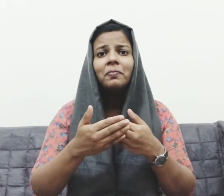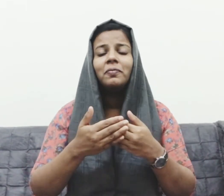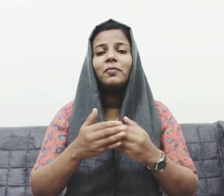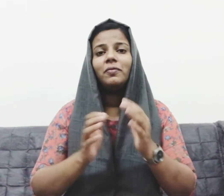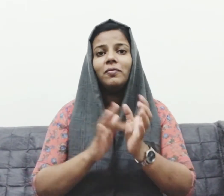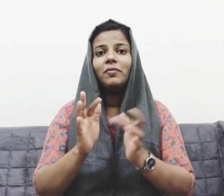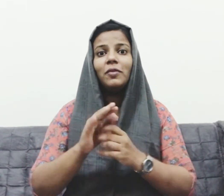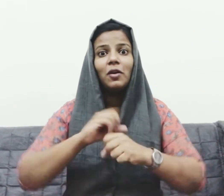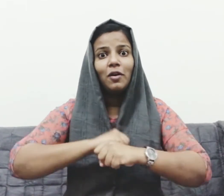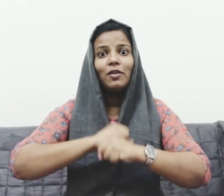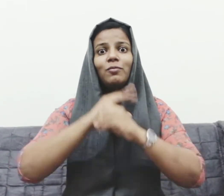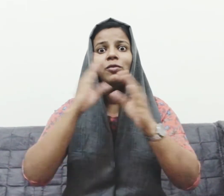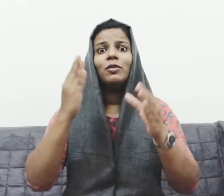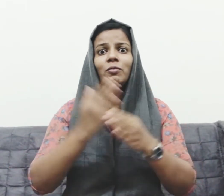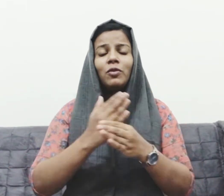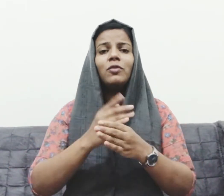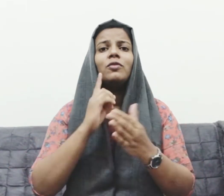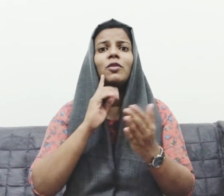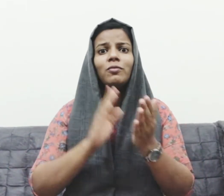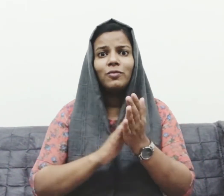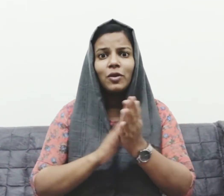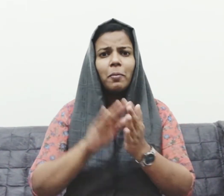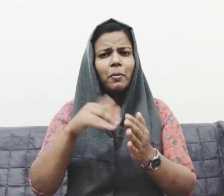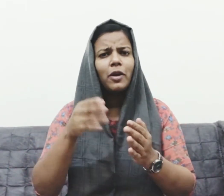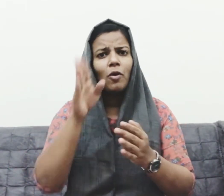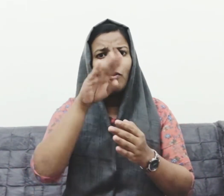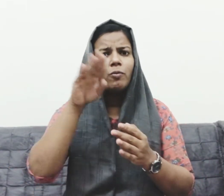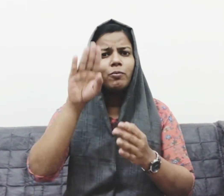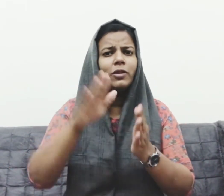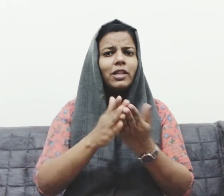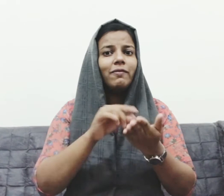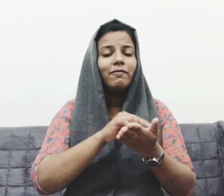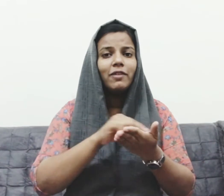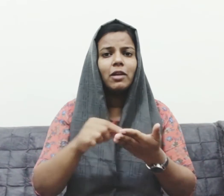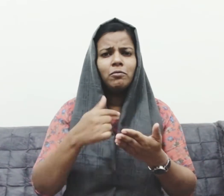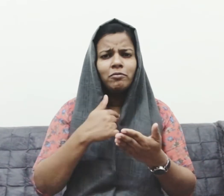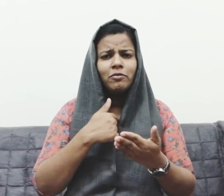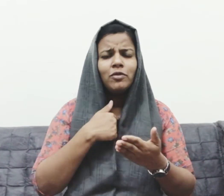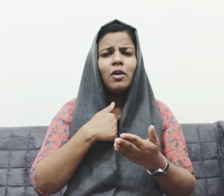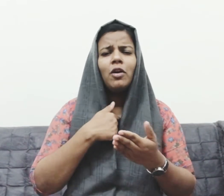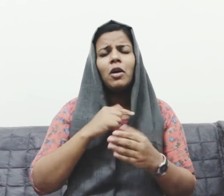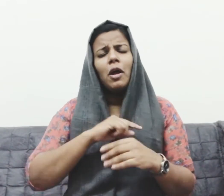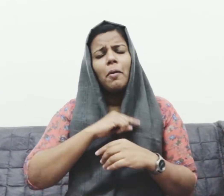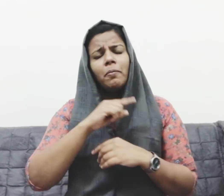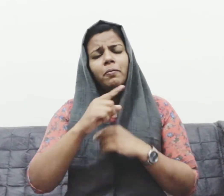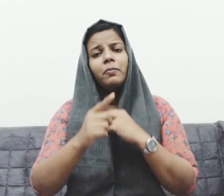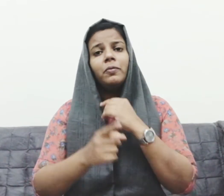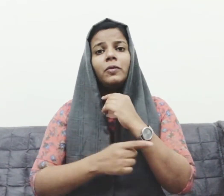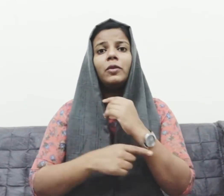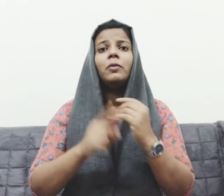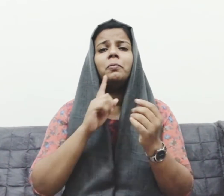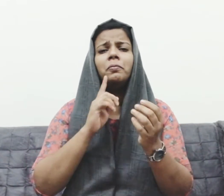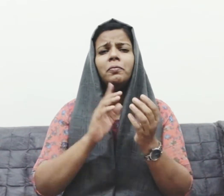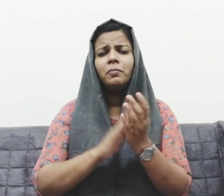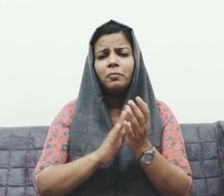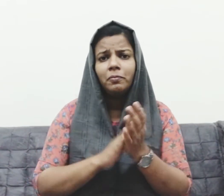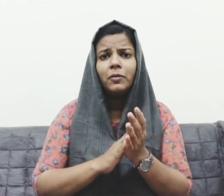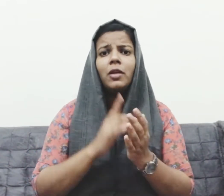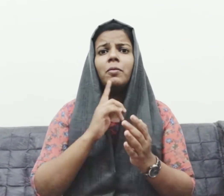ഞങ്ങൾ അങ്ങയുടെ അതിശയ പ്രവൃത്തികളെ ഘോഷിക്കുന്നു. അതിൻ്റെ 9-ാമത്തെ വാക്യം ഇങ്ങനെ പറയുന്നു. ഞാനോ എന്നേക്കും പ്രസ്താവിക്കും, യാക്കോബിൻ്റെ ദൈവത്തിനെ